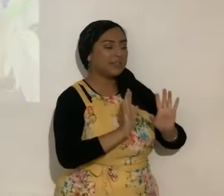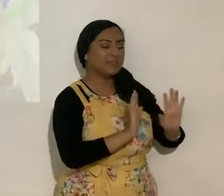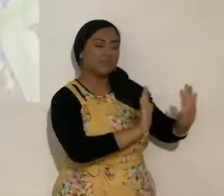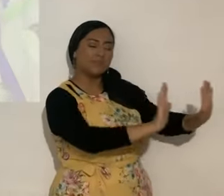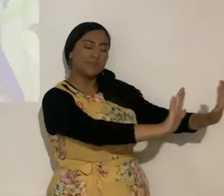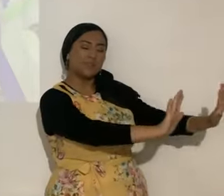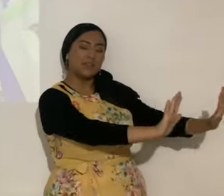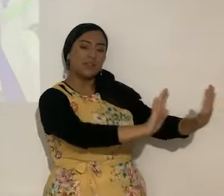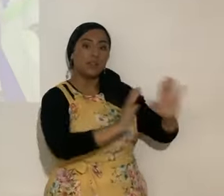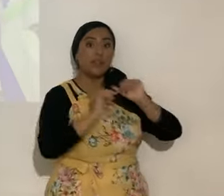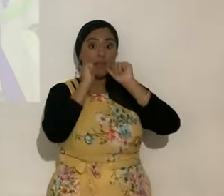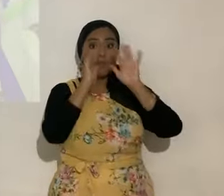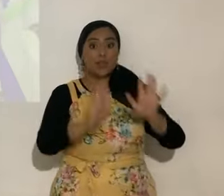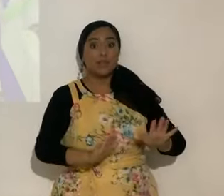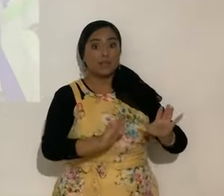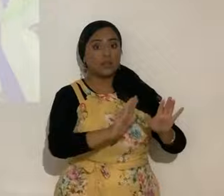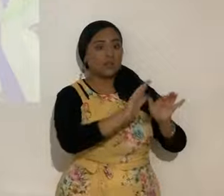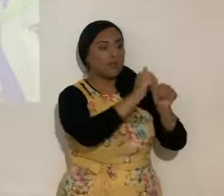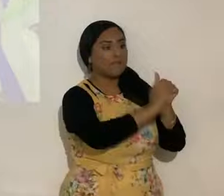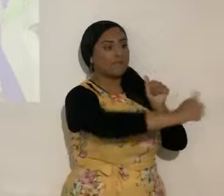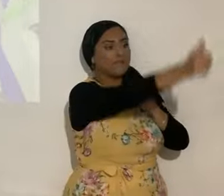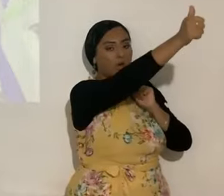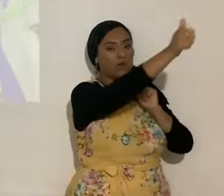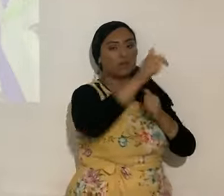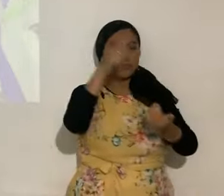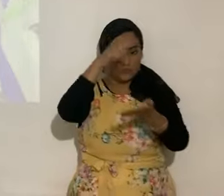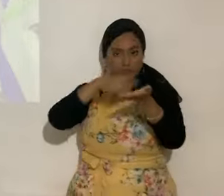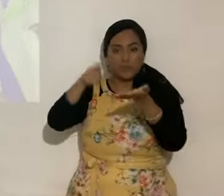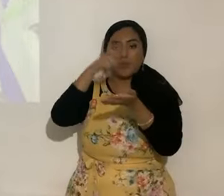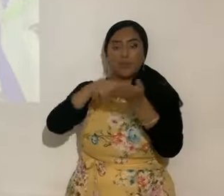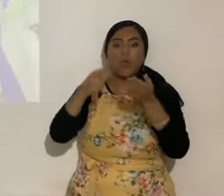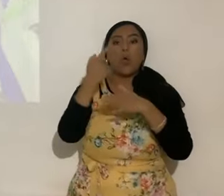ésta se alejó de él. Lo van a buscar, se los dejo de tarea.